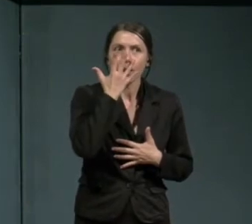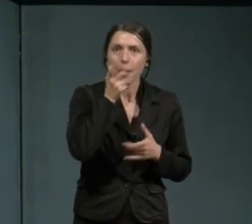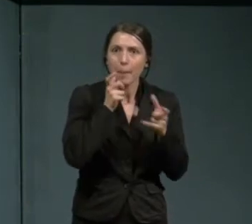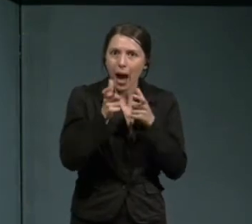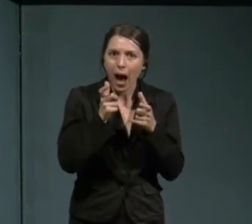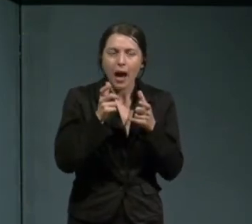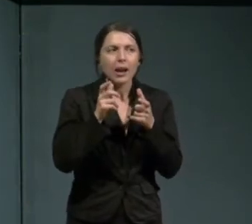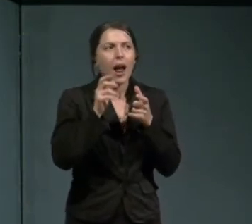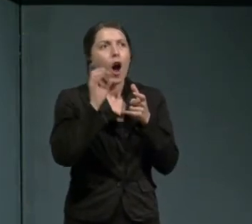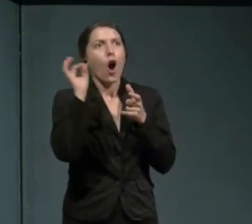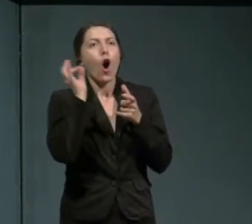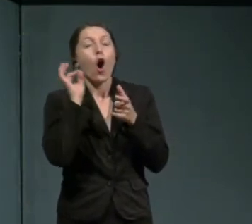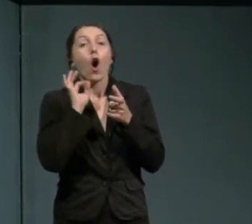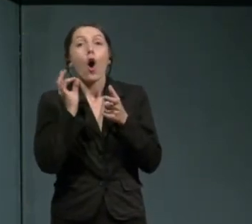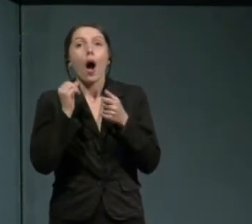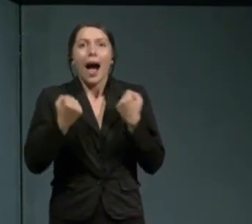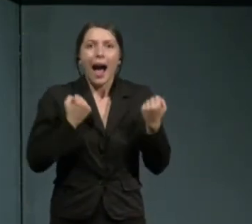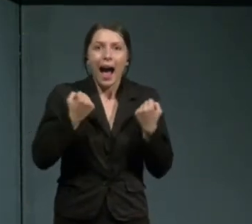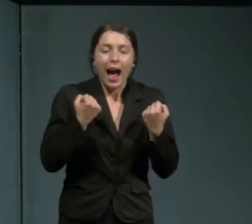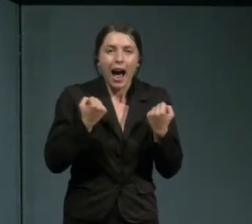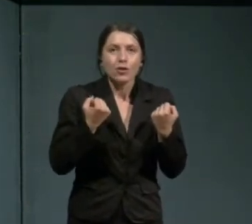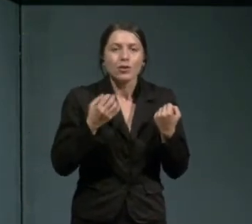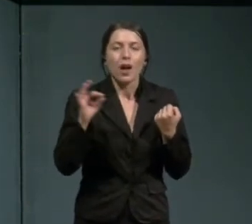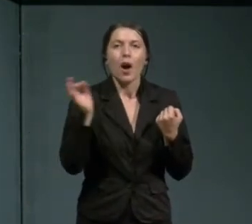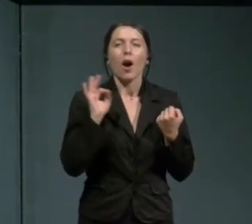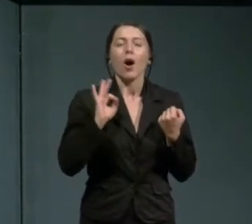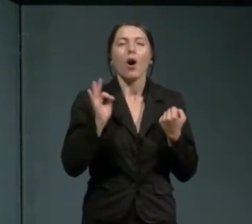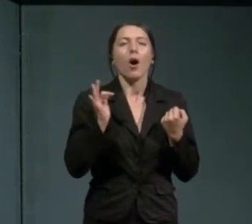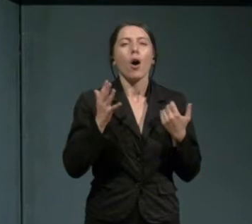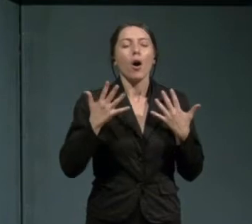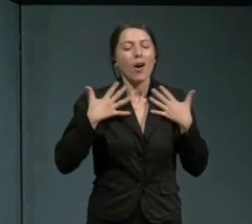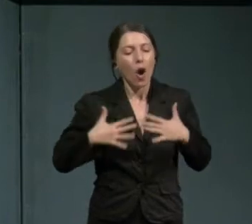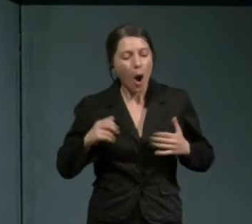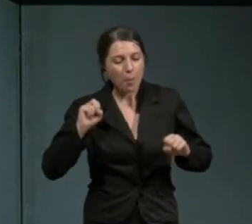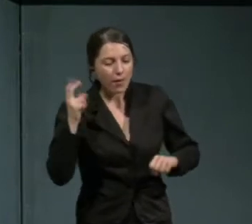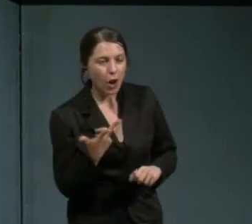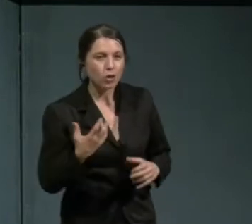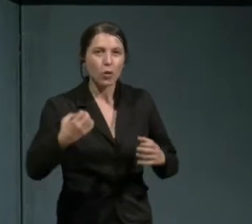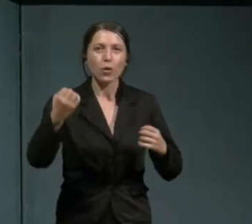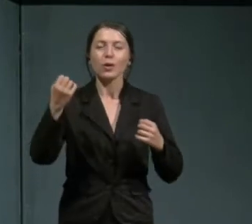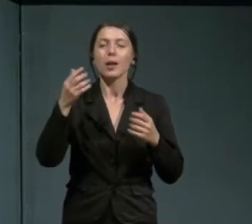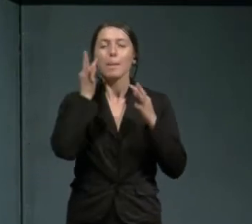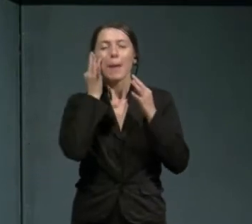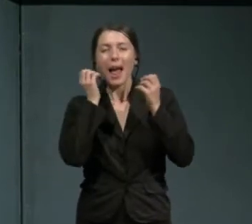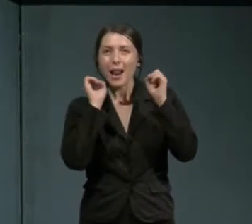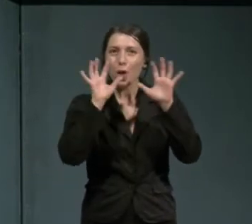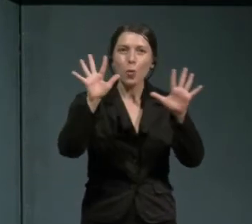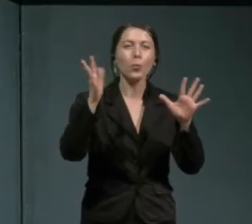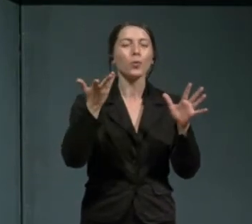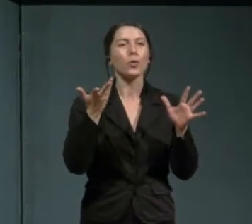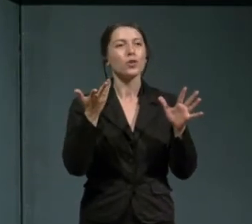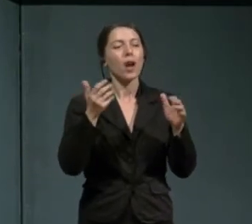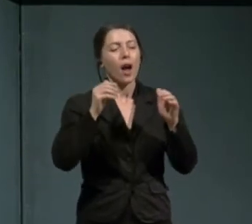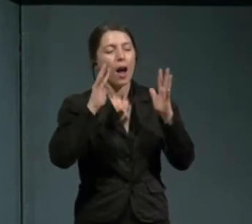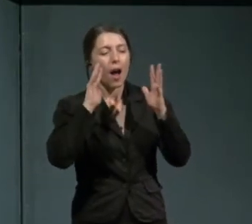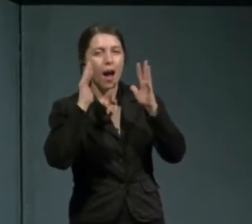se se si agita la velocità del corpo la luce della sua pelle che